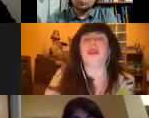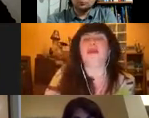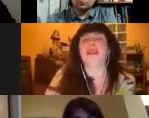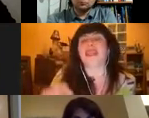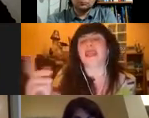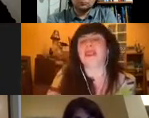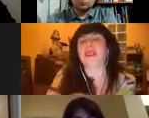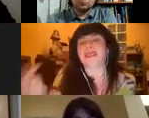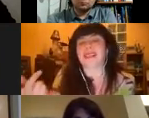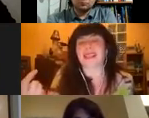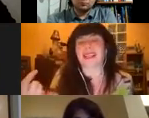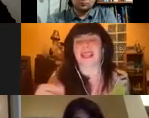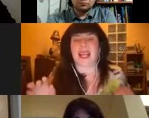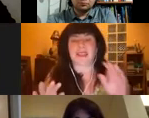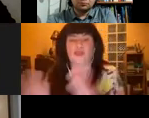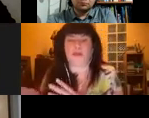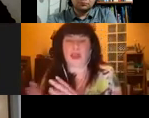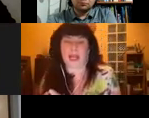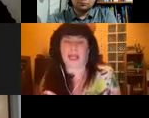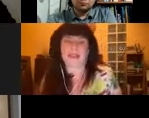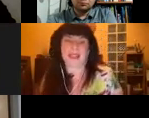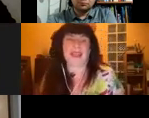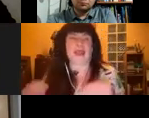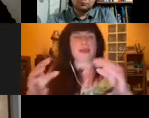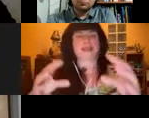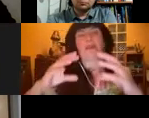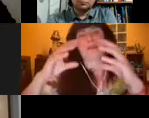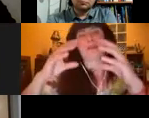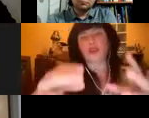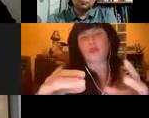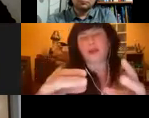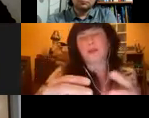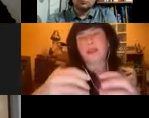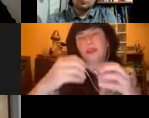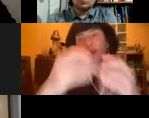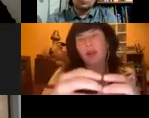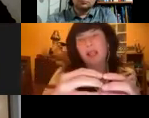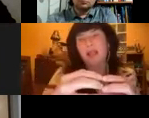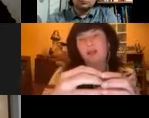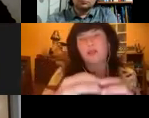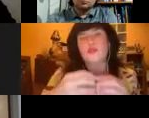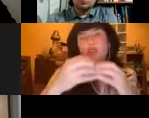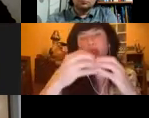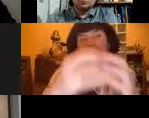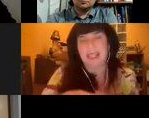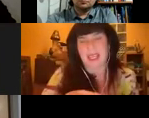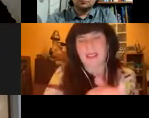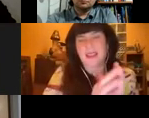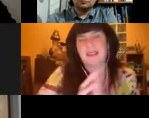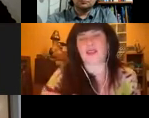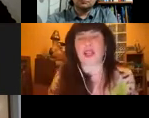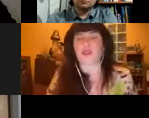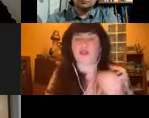movimiento, mientras que a medida que se acercan a las no manuales, empieza el espacio a tomar un mayor rol en la construcción de la